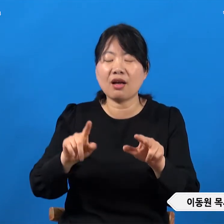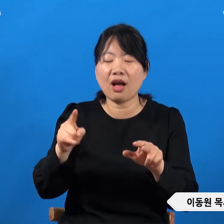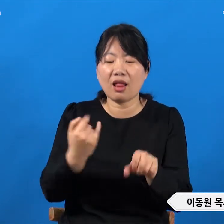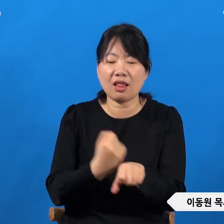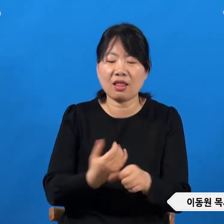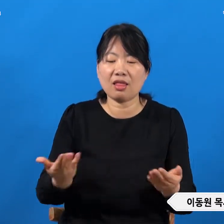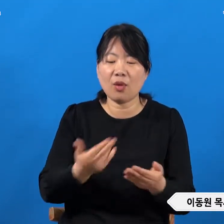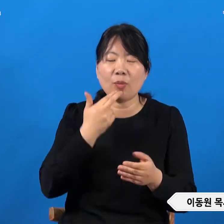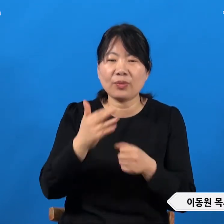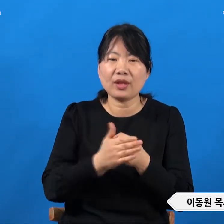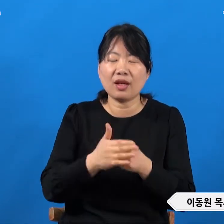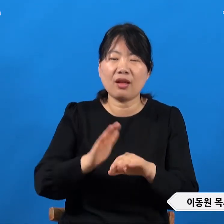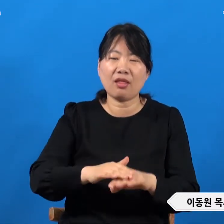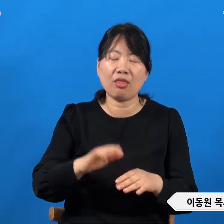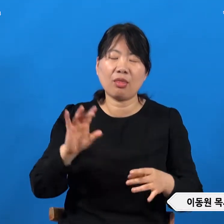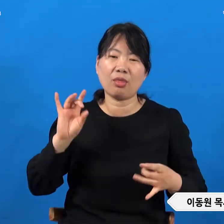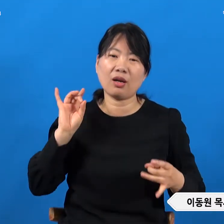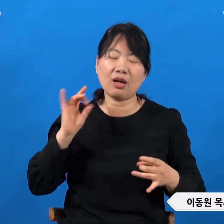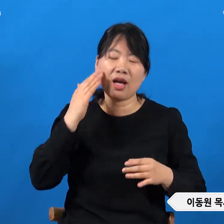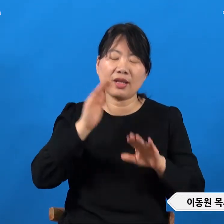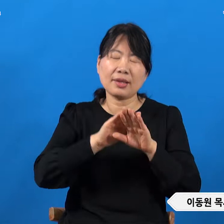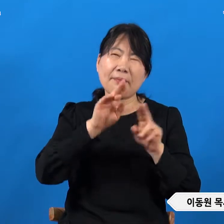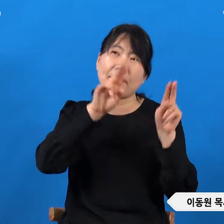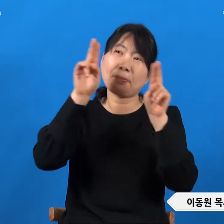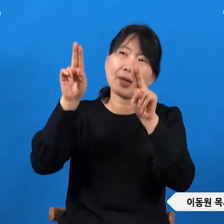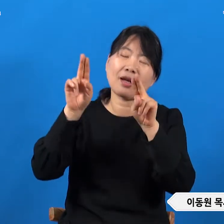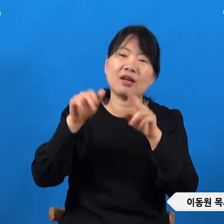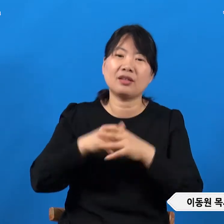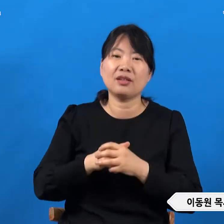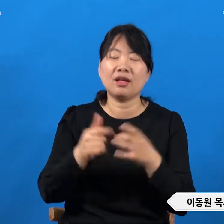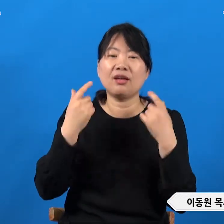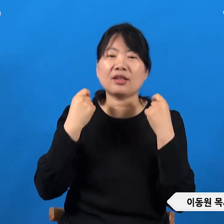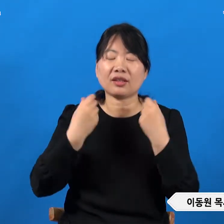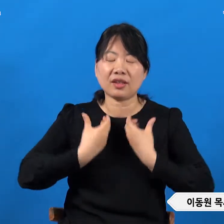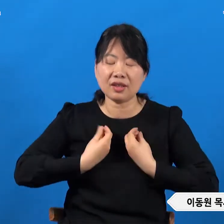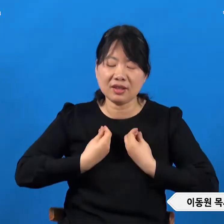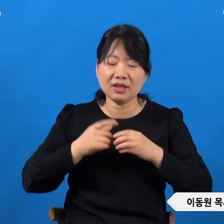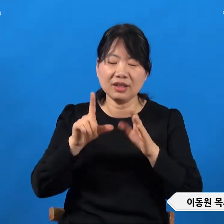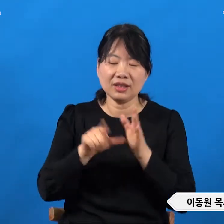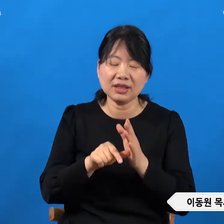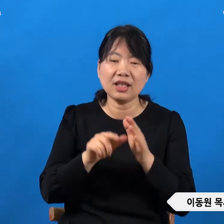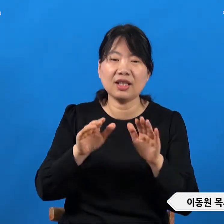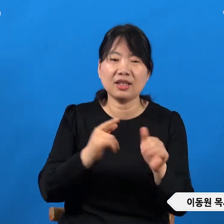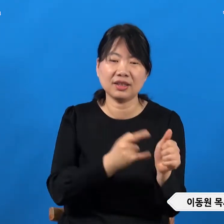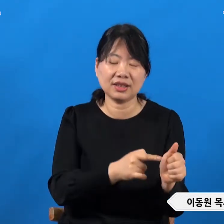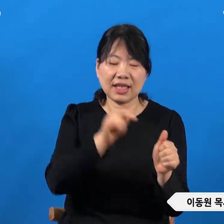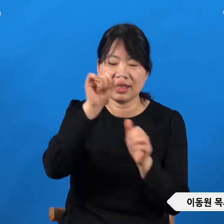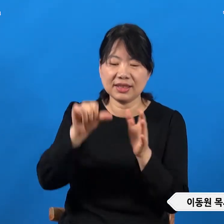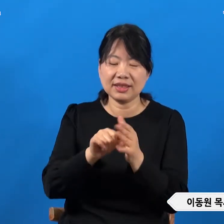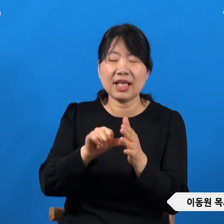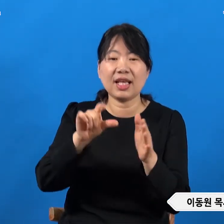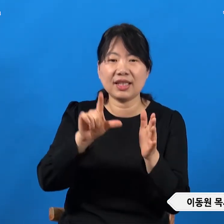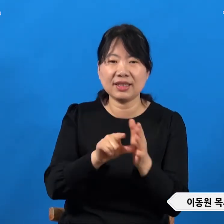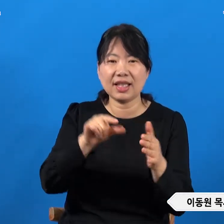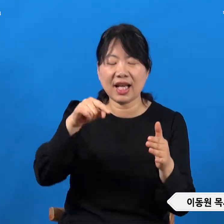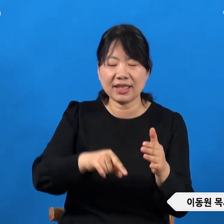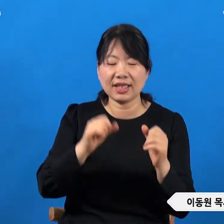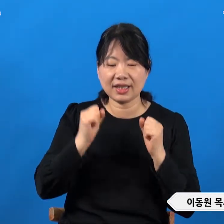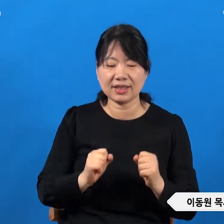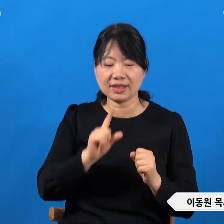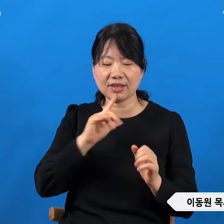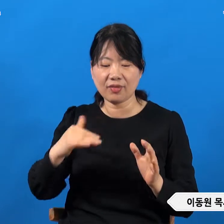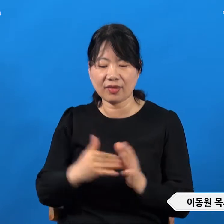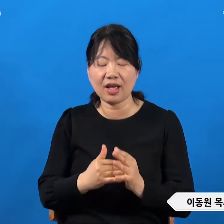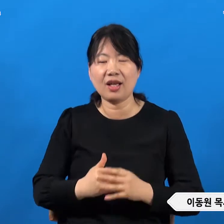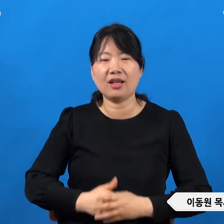일이 없어서 손을 놓고 하늘밖에 쳐다볼 수 없는 그런 낙심의 시간이 그분의 인생의 시간 속에 있었다는